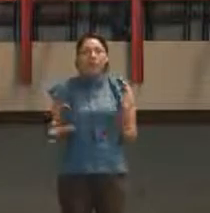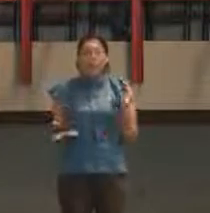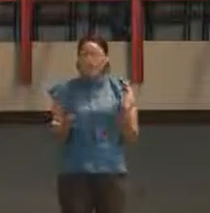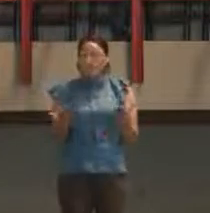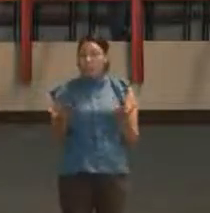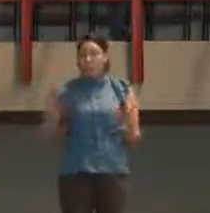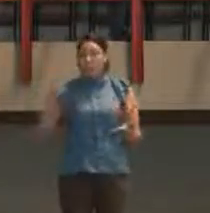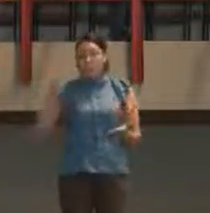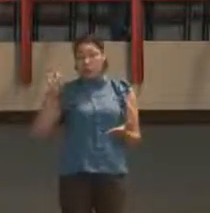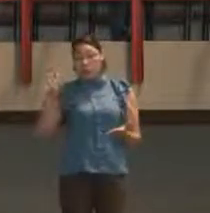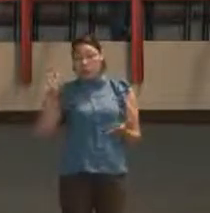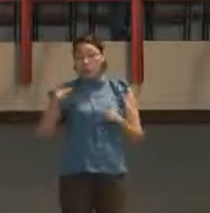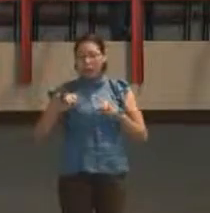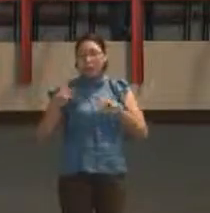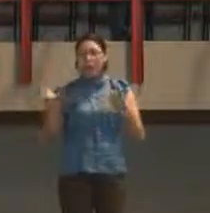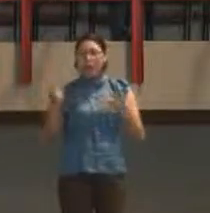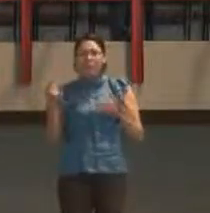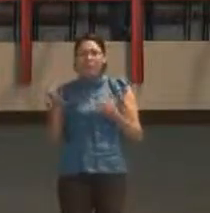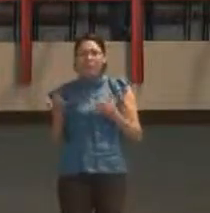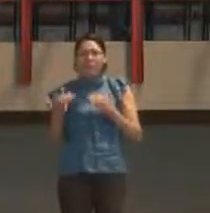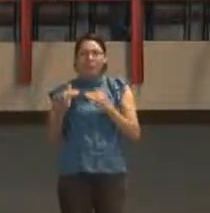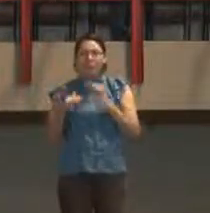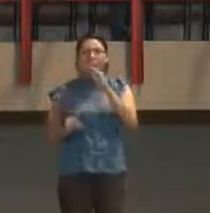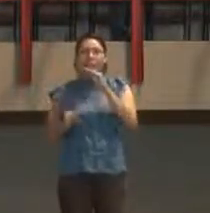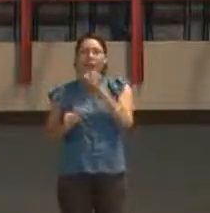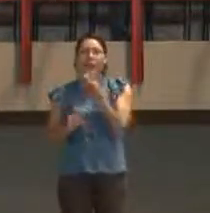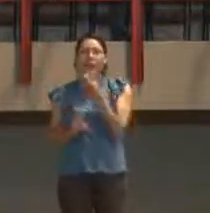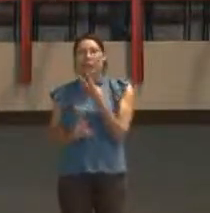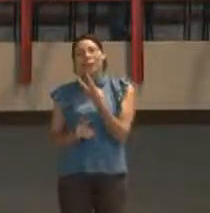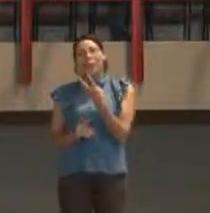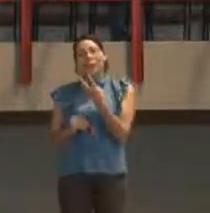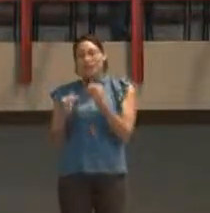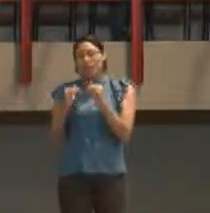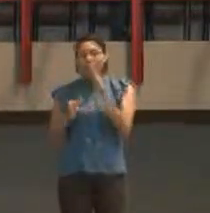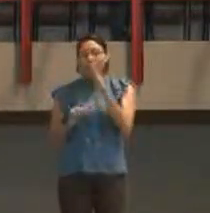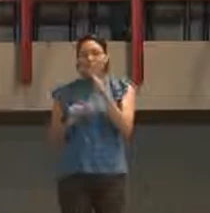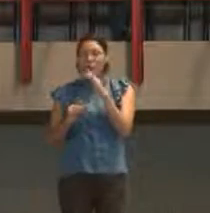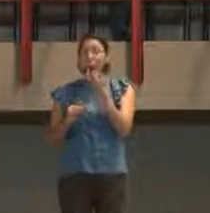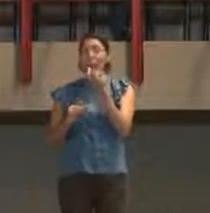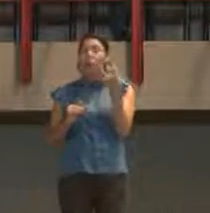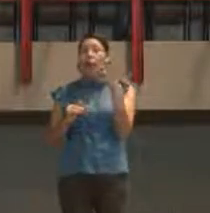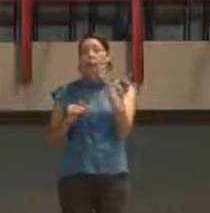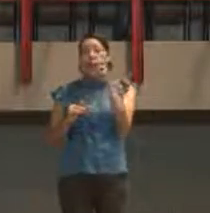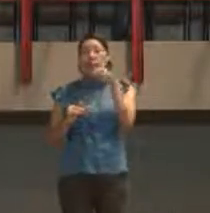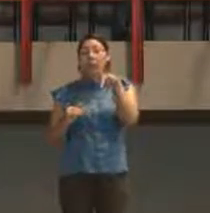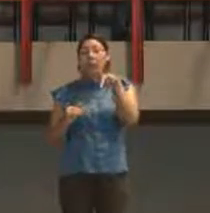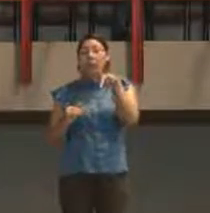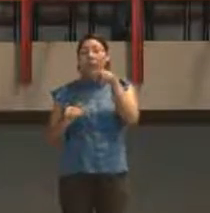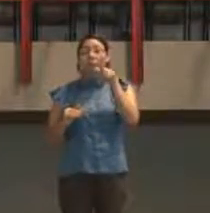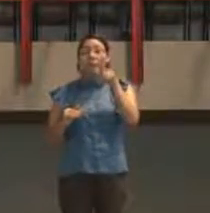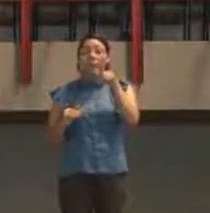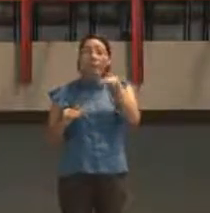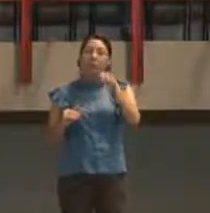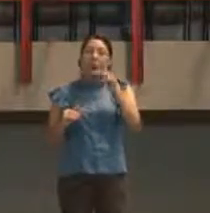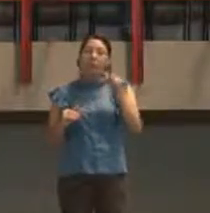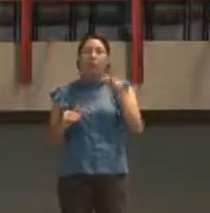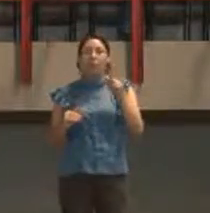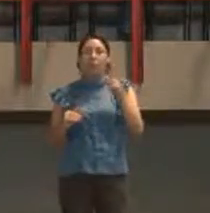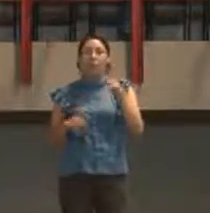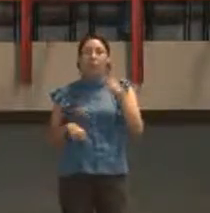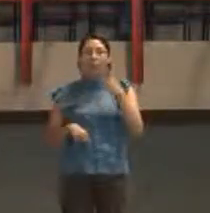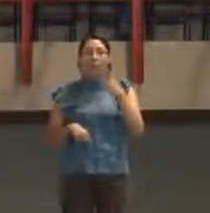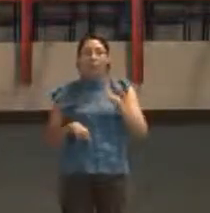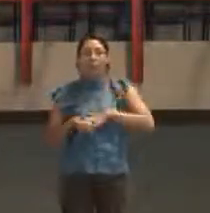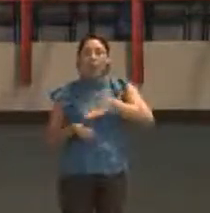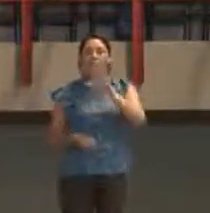quanto? 63. O cara está quantos quilos a mais? 5 quilos acima. O cara